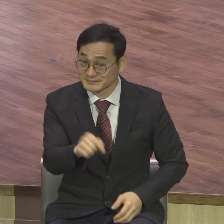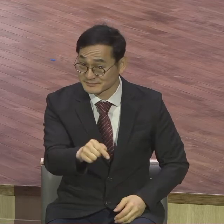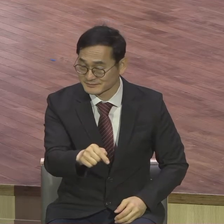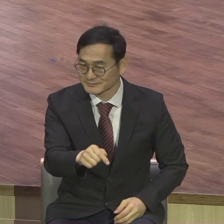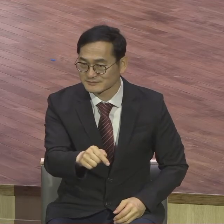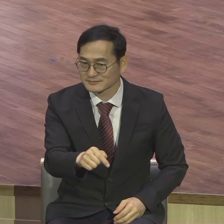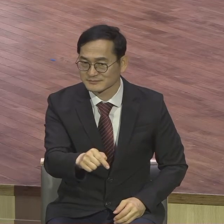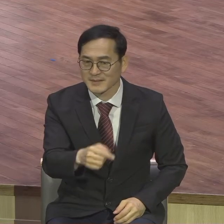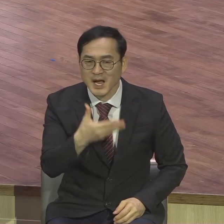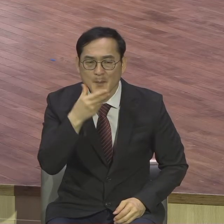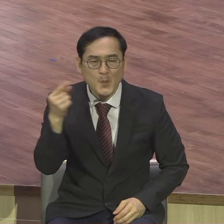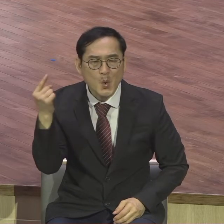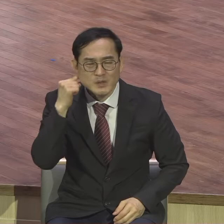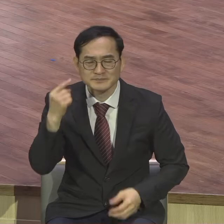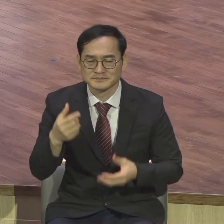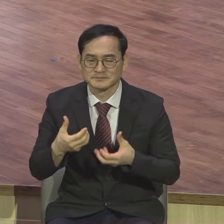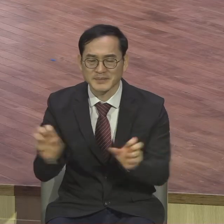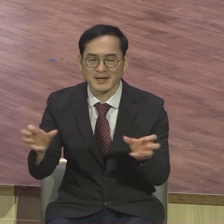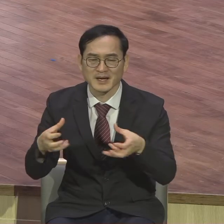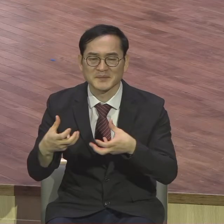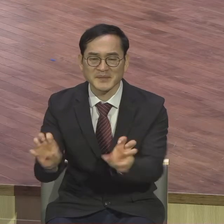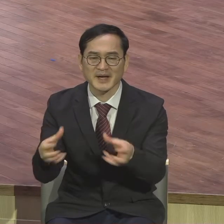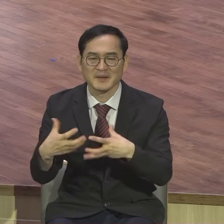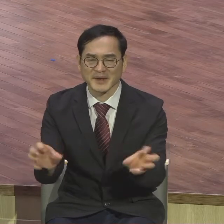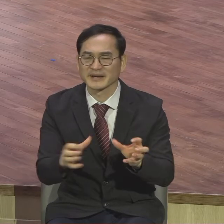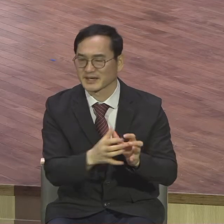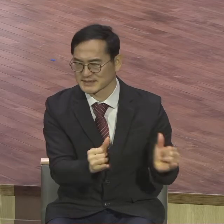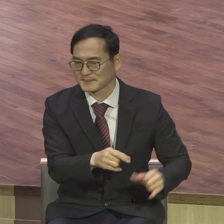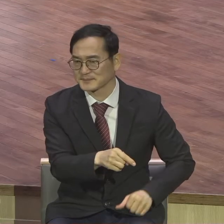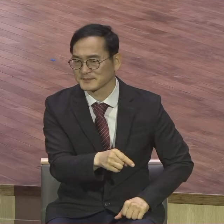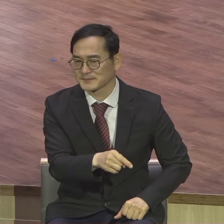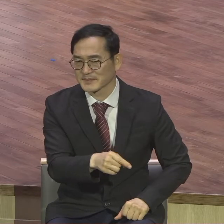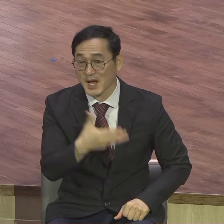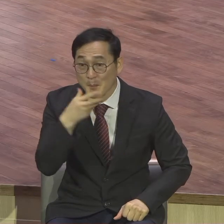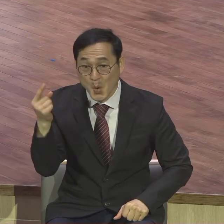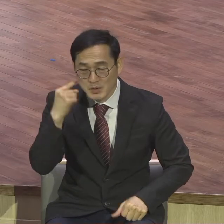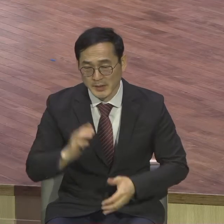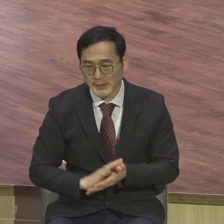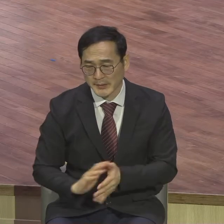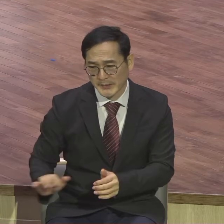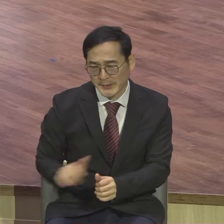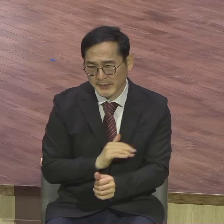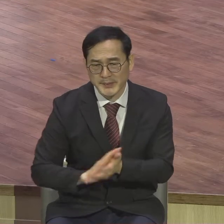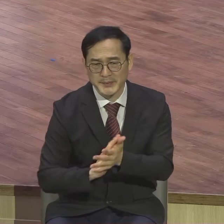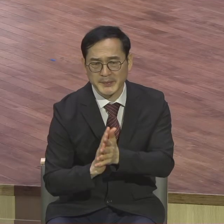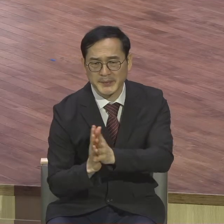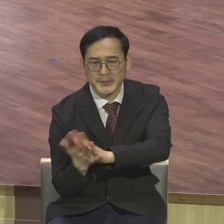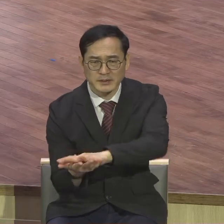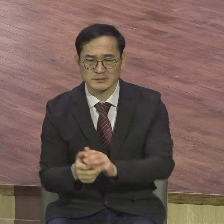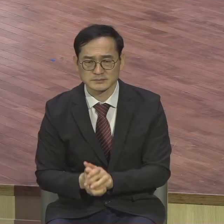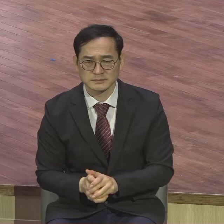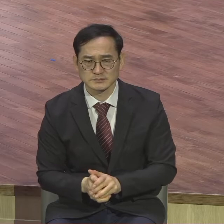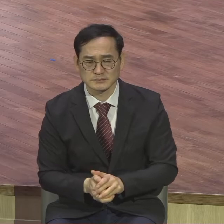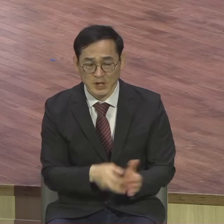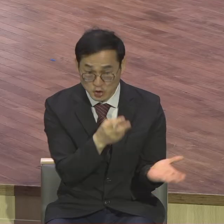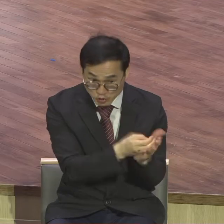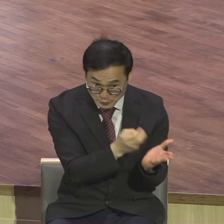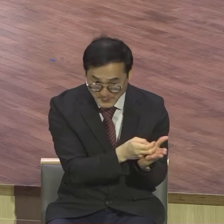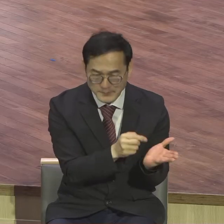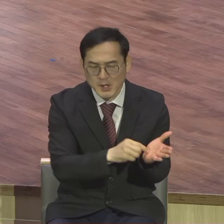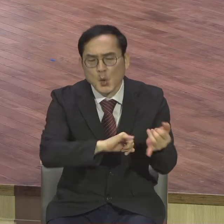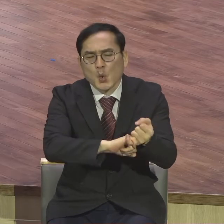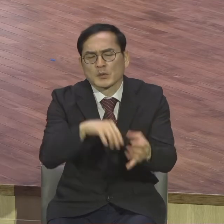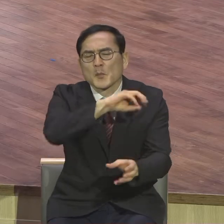뭡니까? 복음을 파괴시켜버려요. 복음을 변질시켜버려요. 그러면서 행위와 율법을 계속